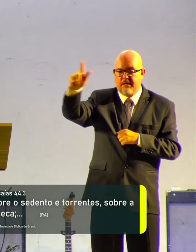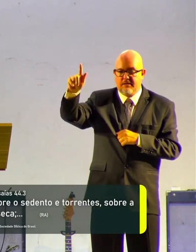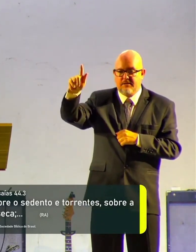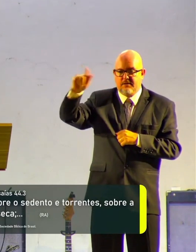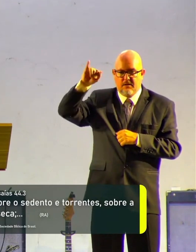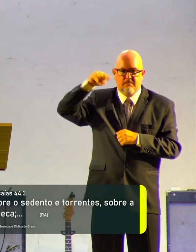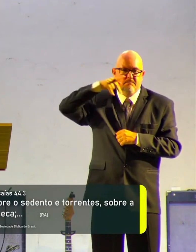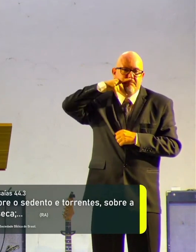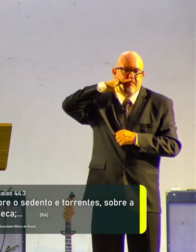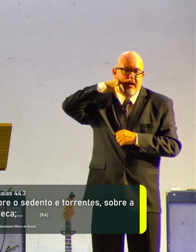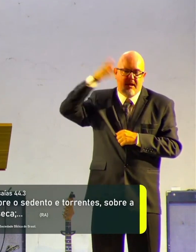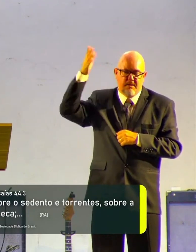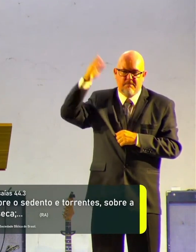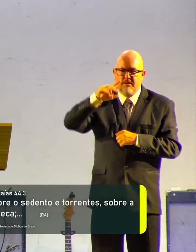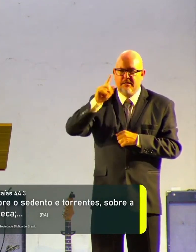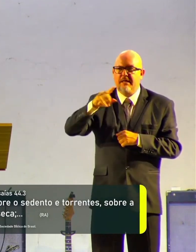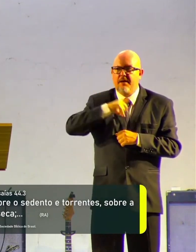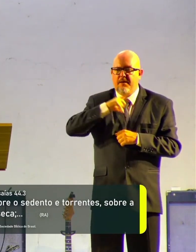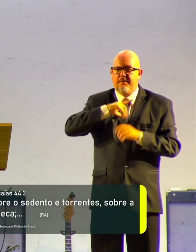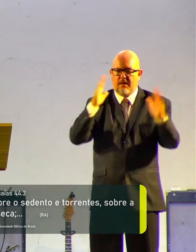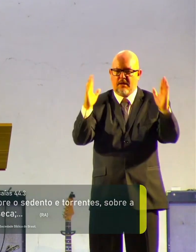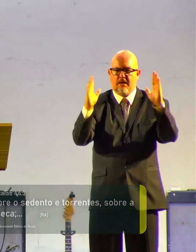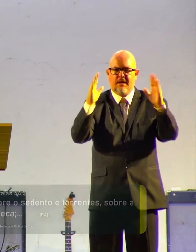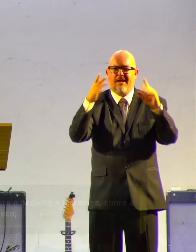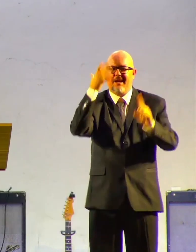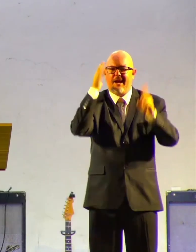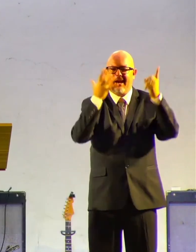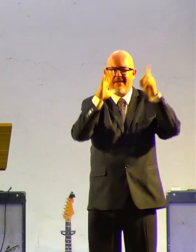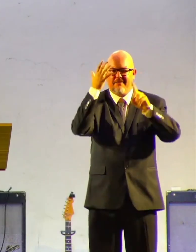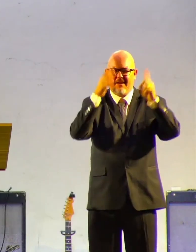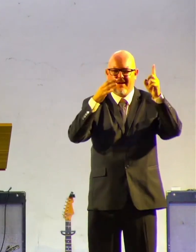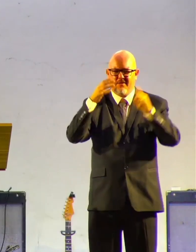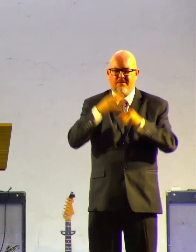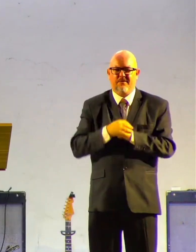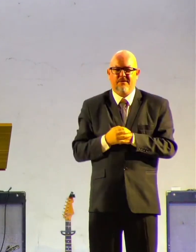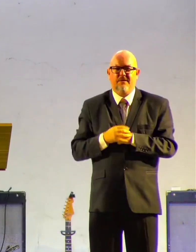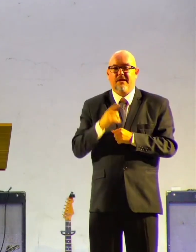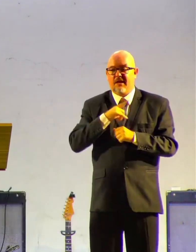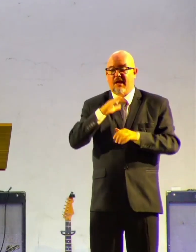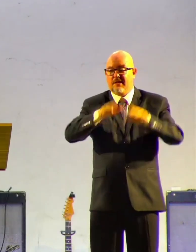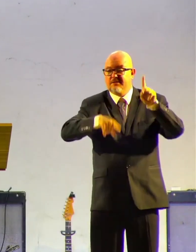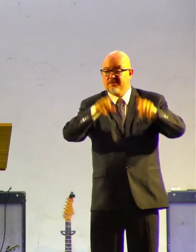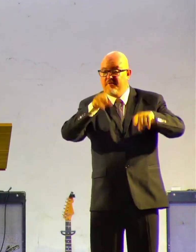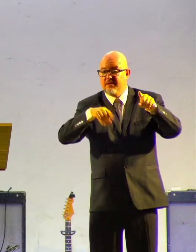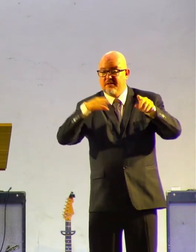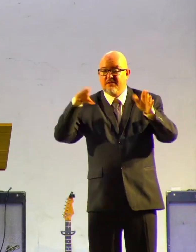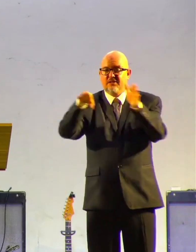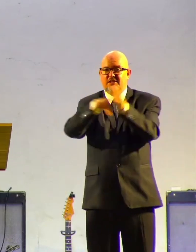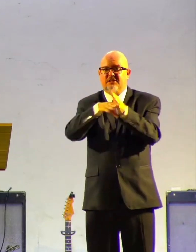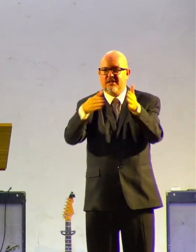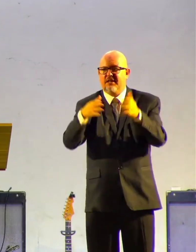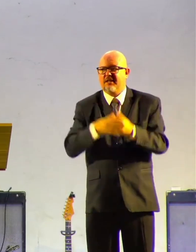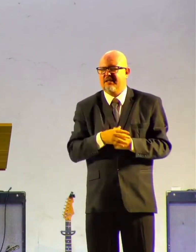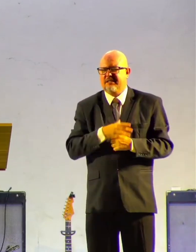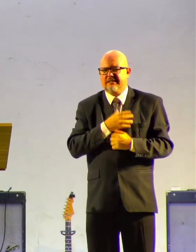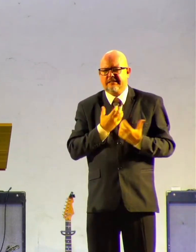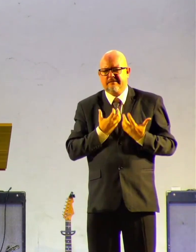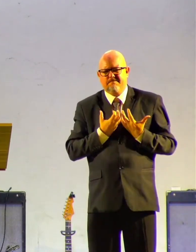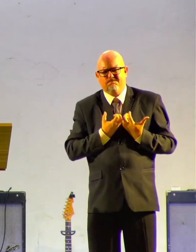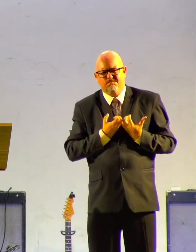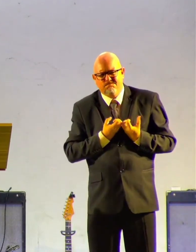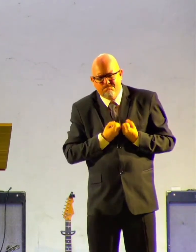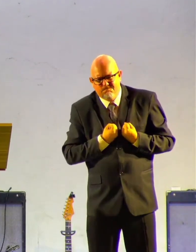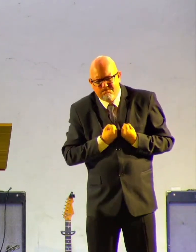Paraíba. Sempre ocorre no período chamado de carnaval. Algumas vezes eu chego lá, meu coração